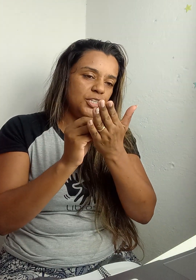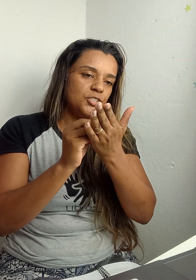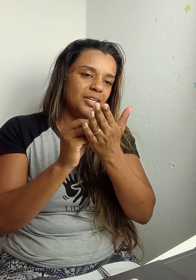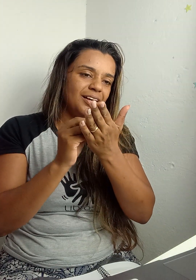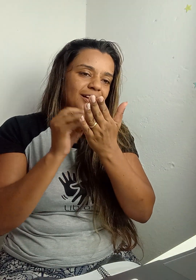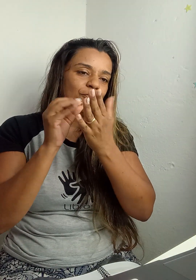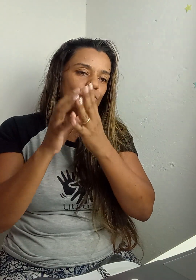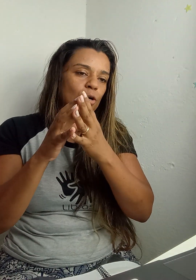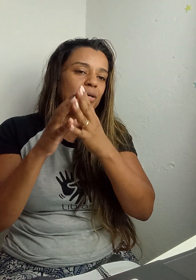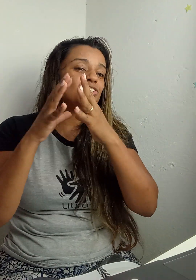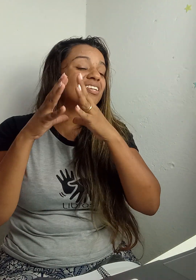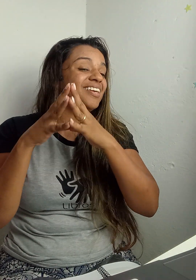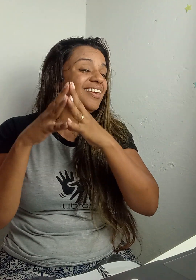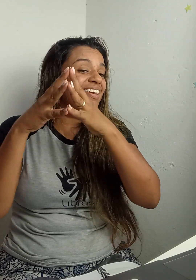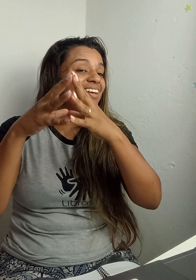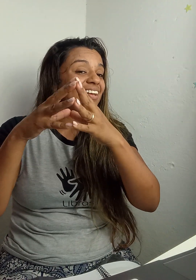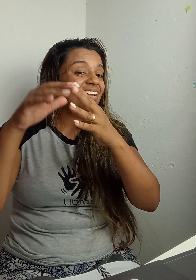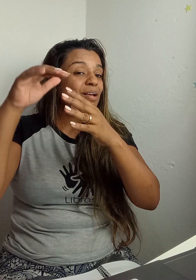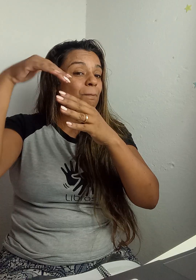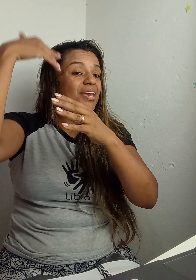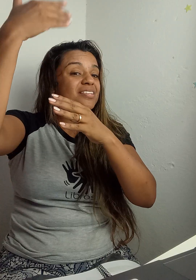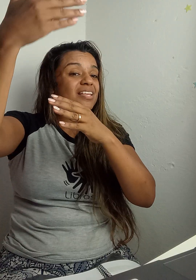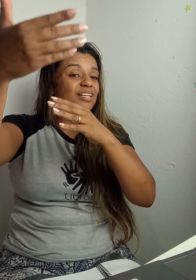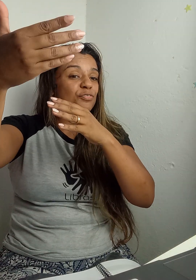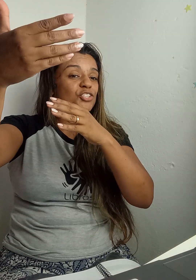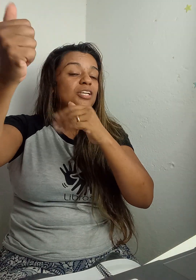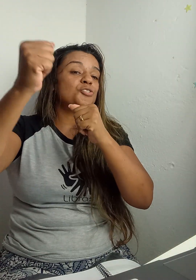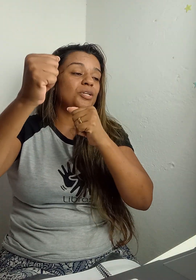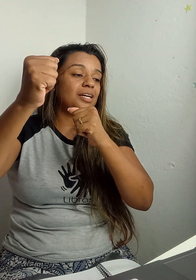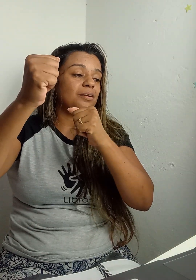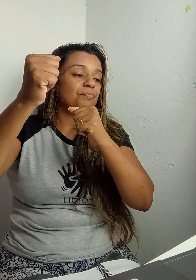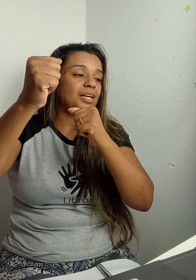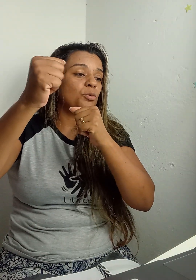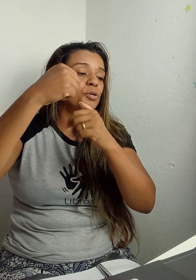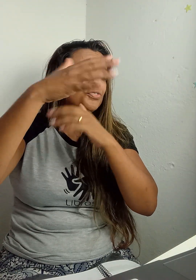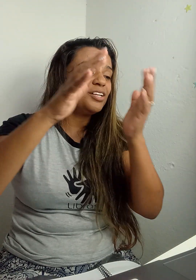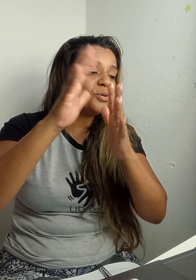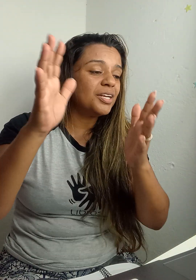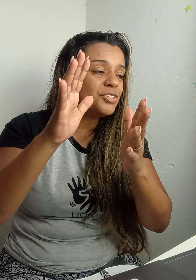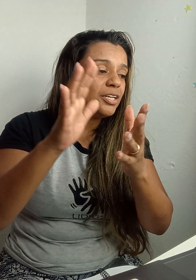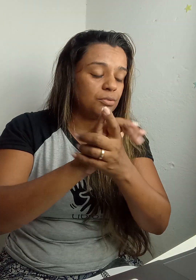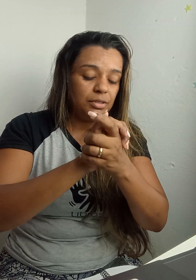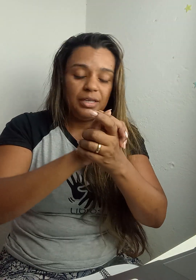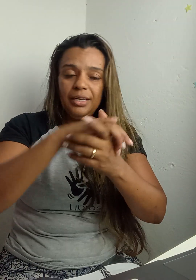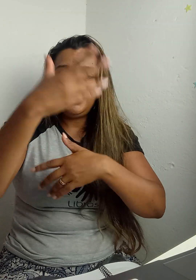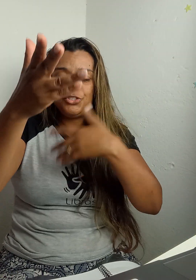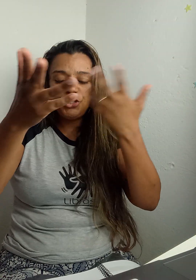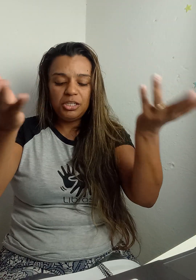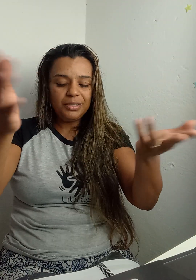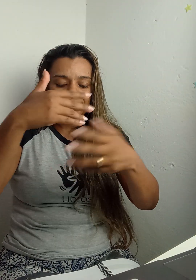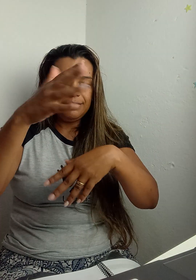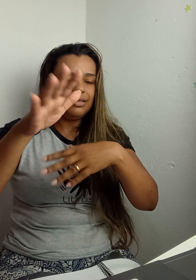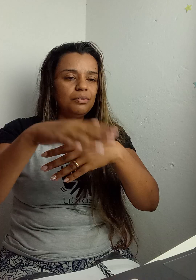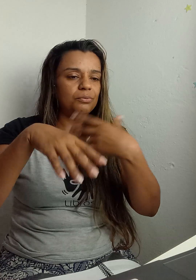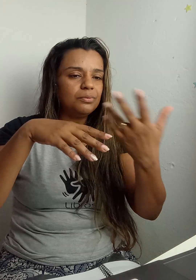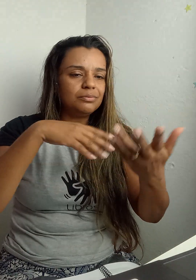gente, a forma de quem quer pensa lá na frente e lecionar, tá? Não pode falar de qualquer jeito. É dedinho, é dedão,